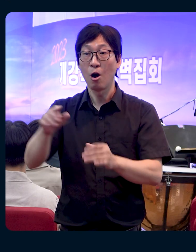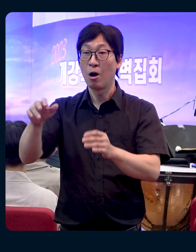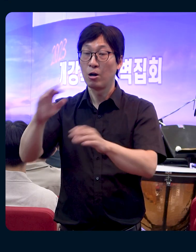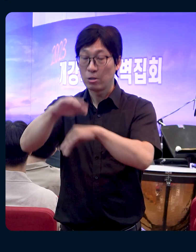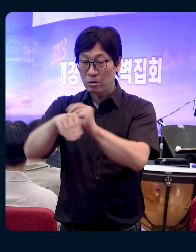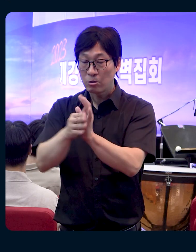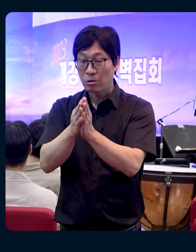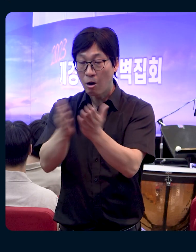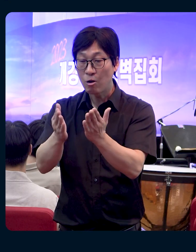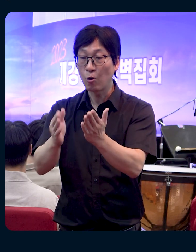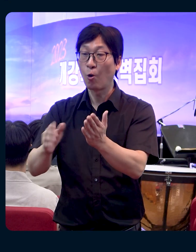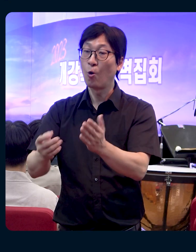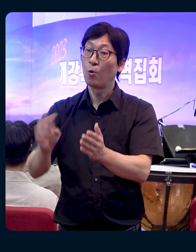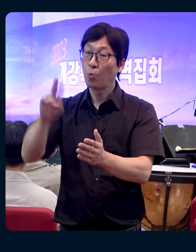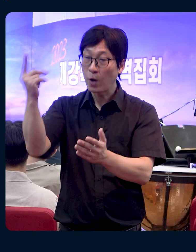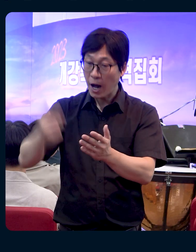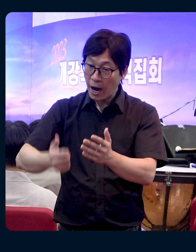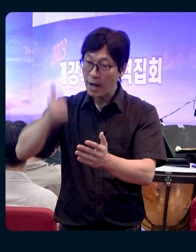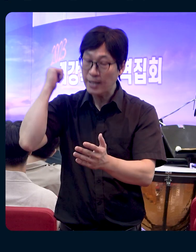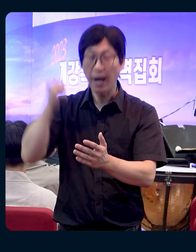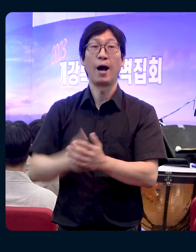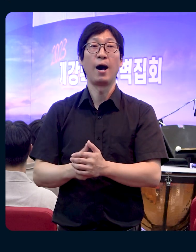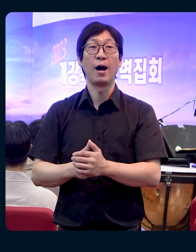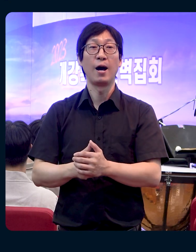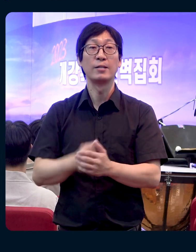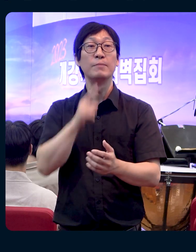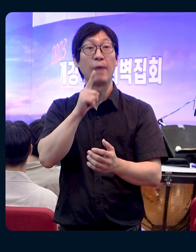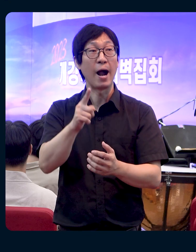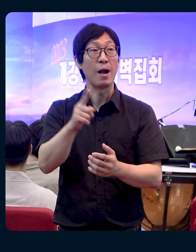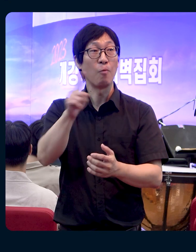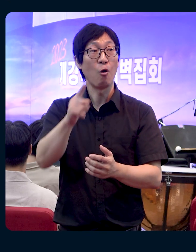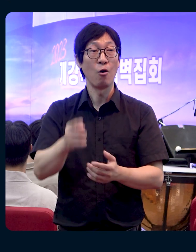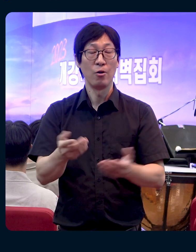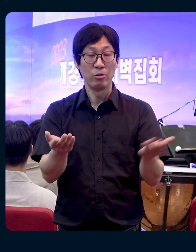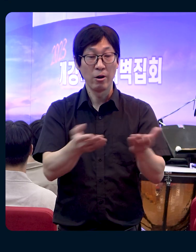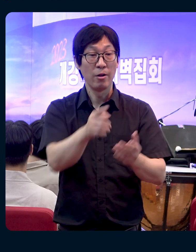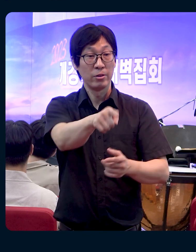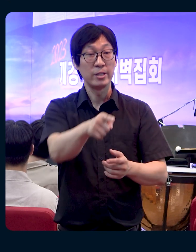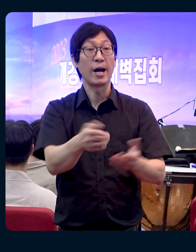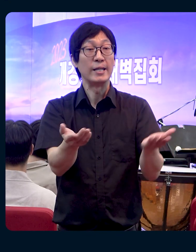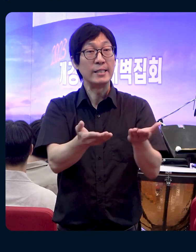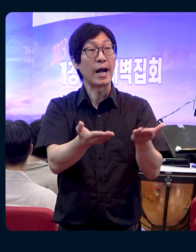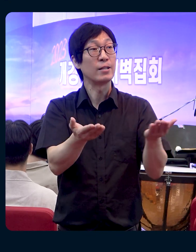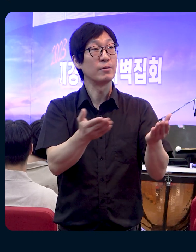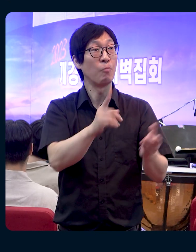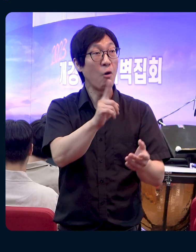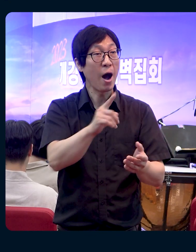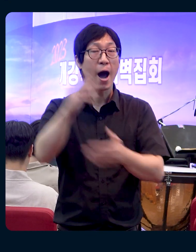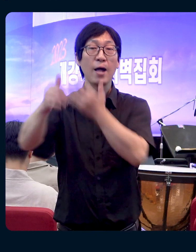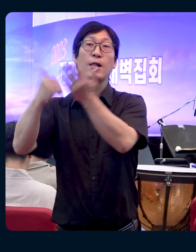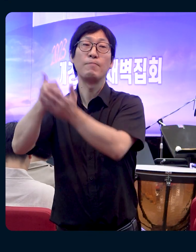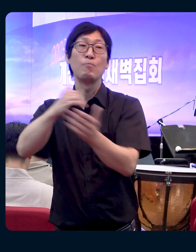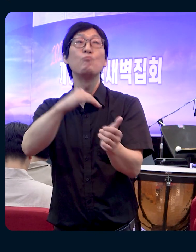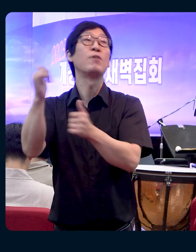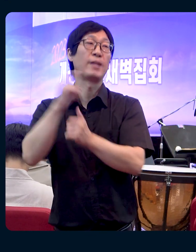없는 게 뭐냐? 직업 소명론이 나오는 거예요. 너의 직업이 하나님이 너를 부르신 부르심이다라는 거예요.